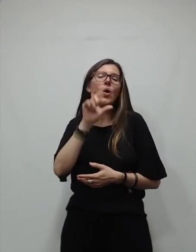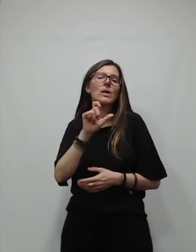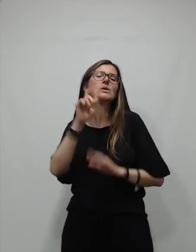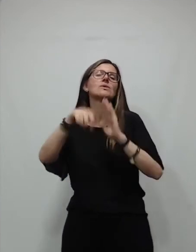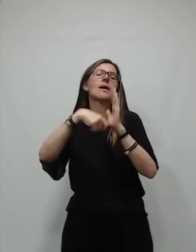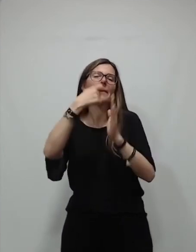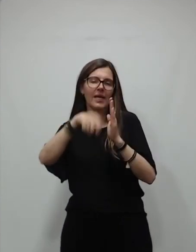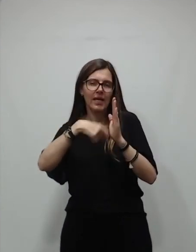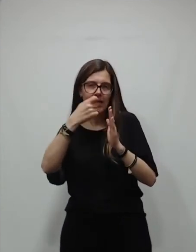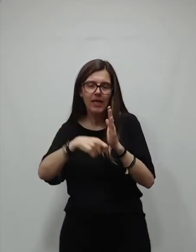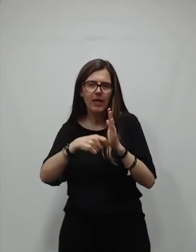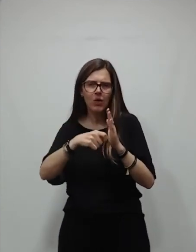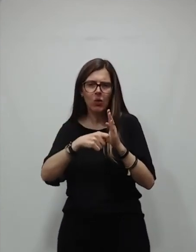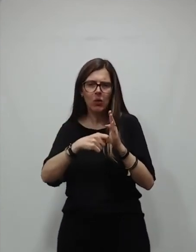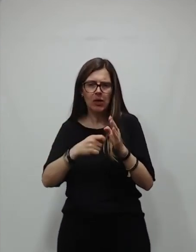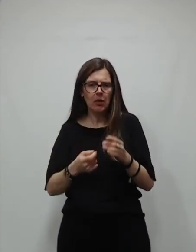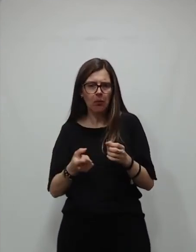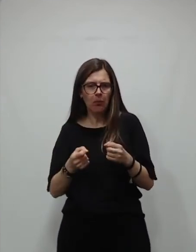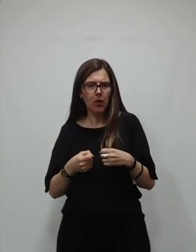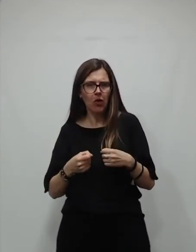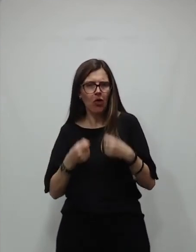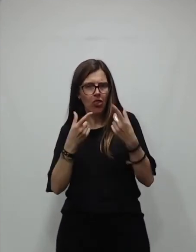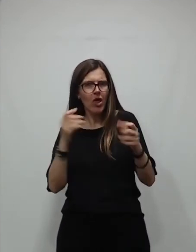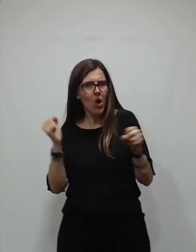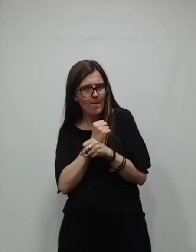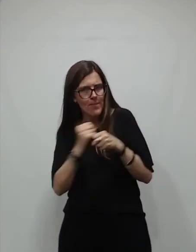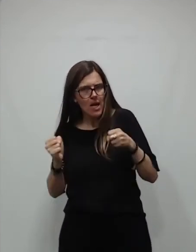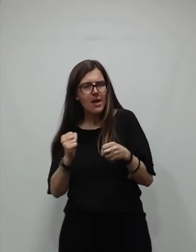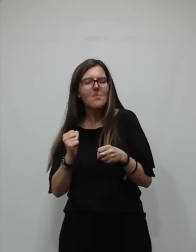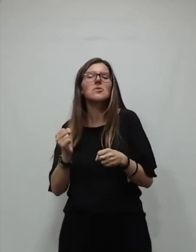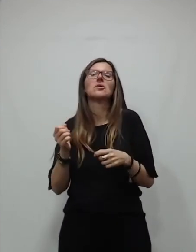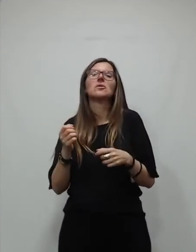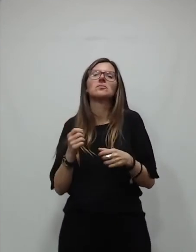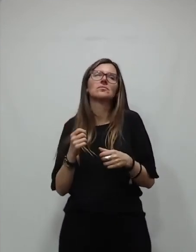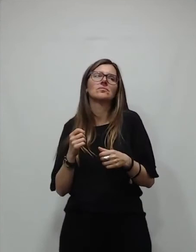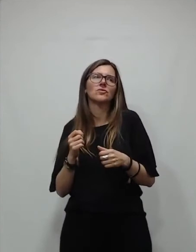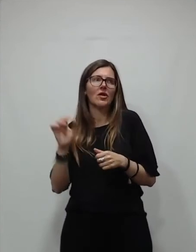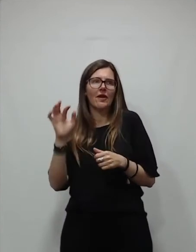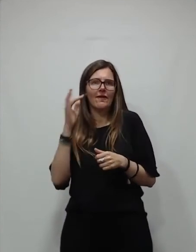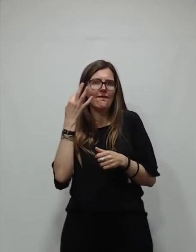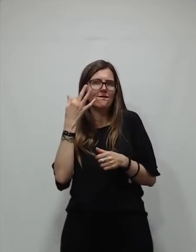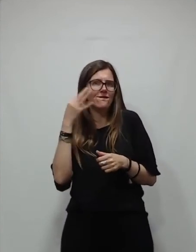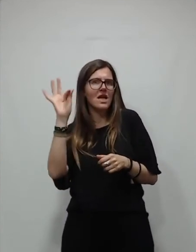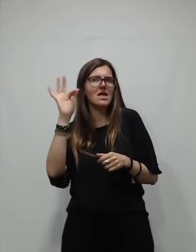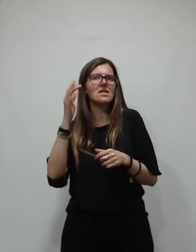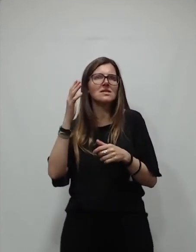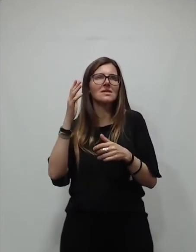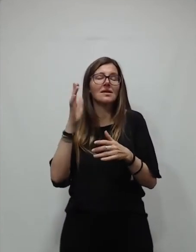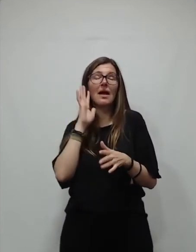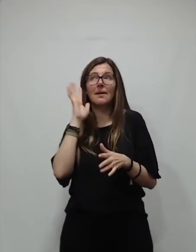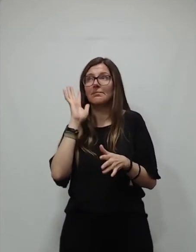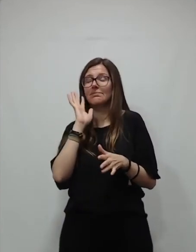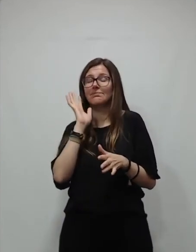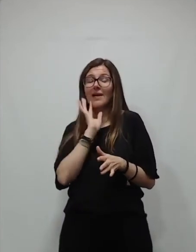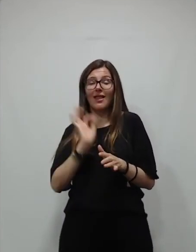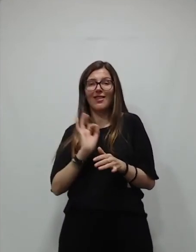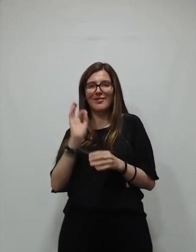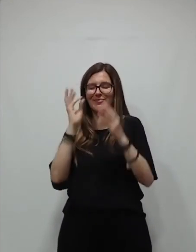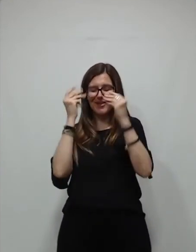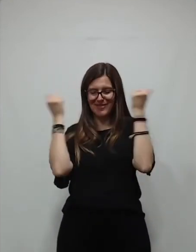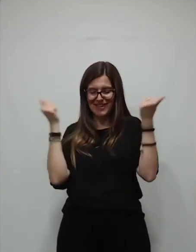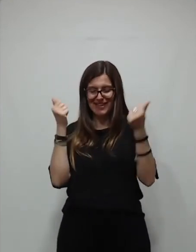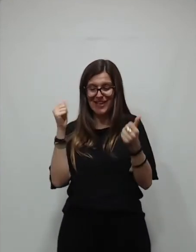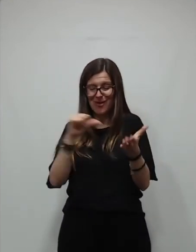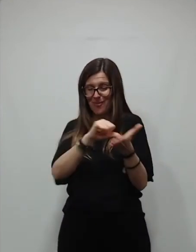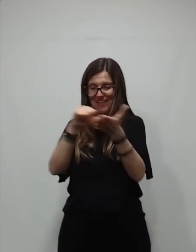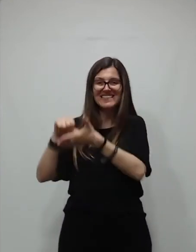una película con premios y demás, que ha sido premiada en Biarritz, ¿no?, Francia y demás, perdón, se me fueron los países ya,